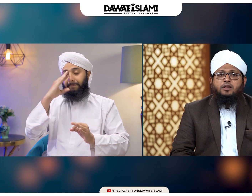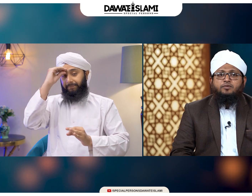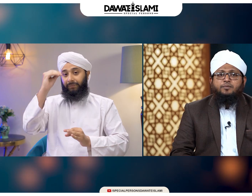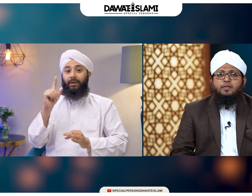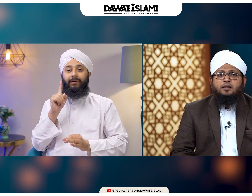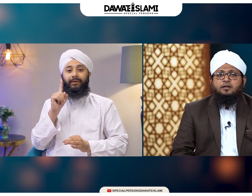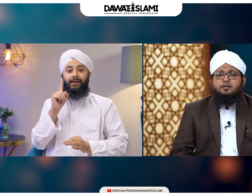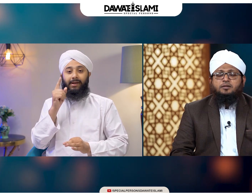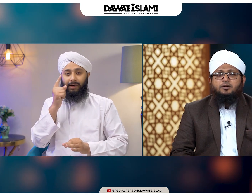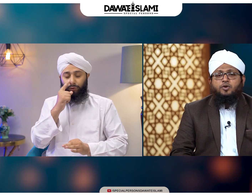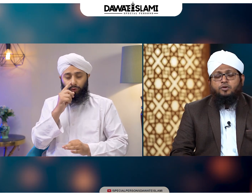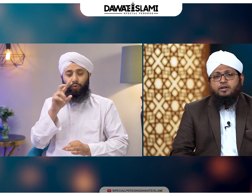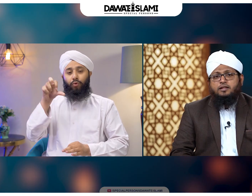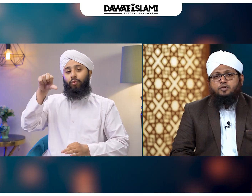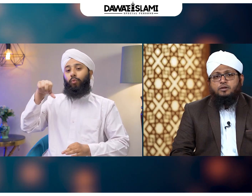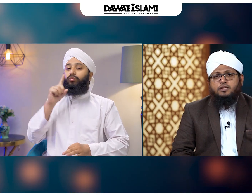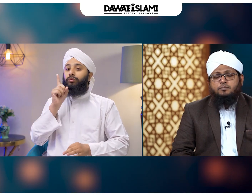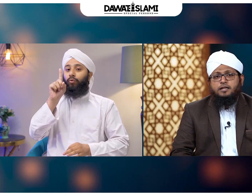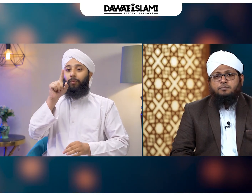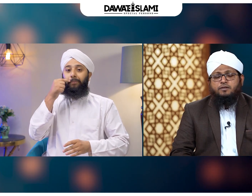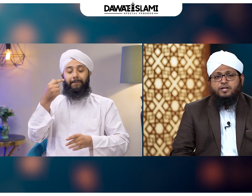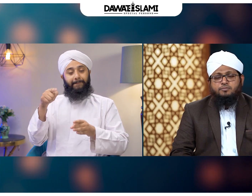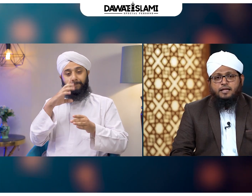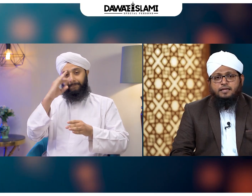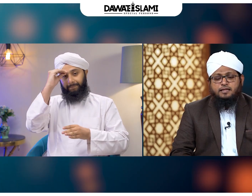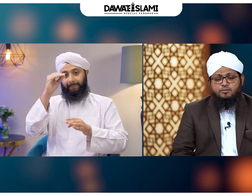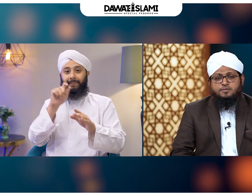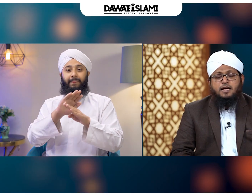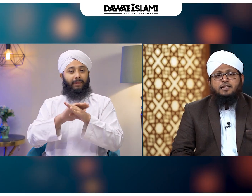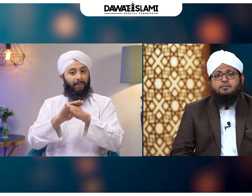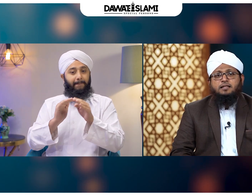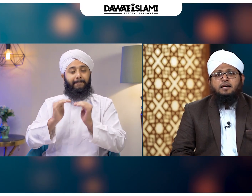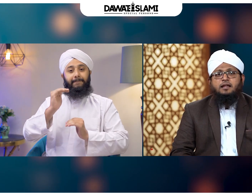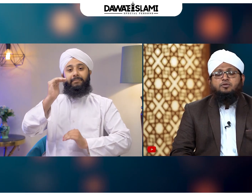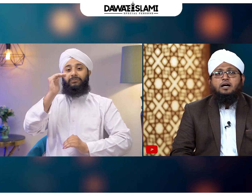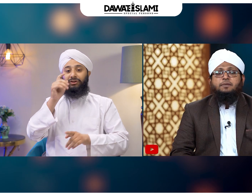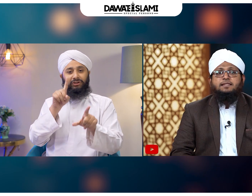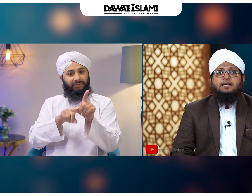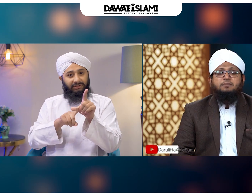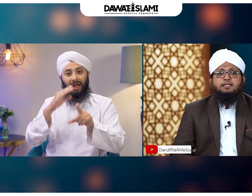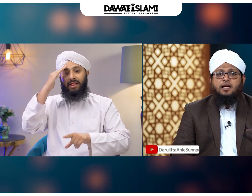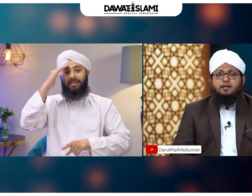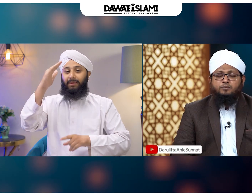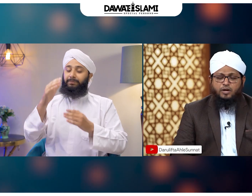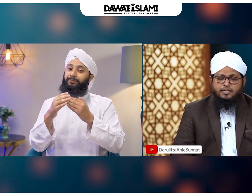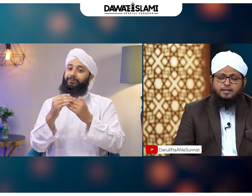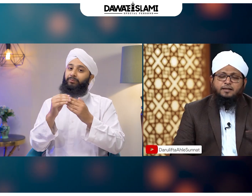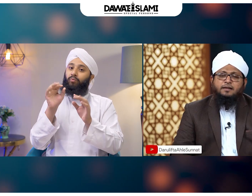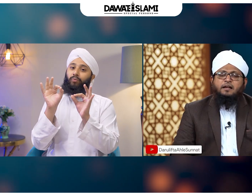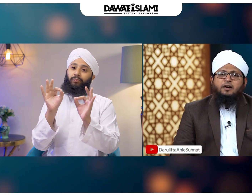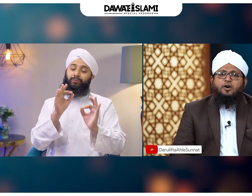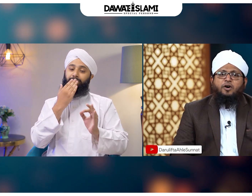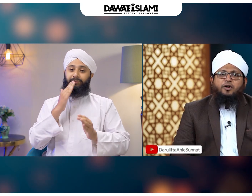लड़की जो है वो 9 साल की उम्र तक माँ की परवरिश में रहेगी। हम जब साल की बात कर रहे हैं तो यहाँ पे इस्लामी साल मुराद